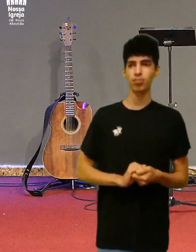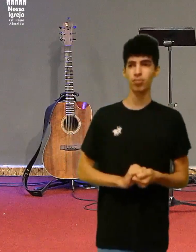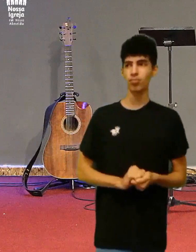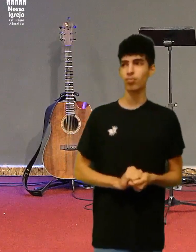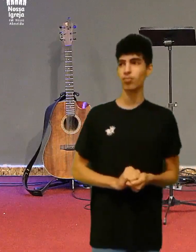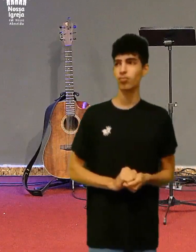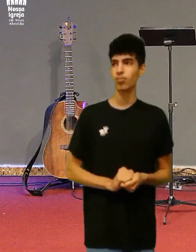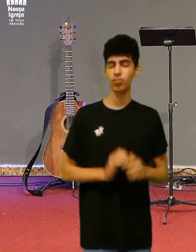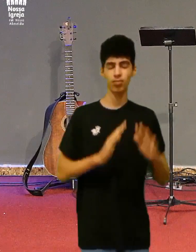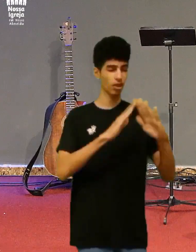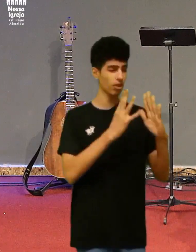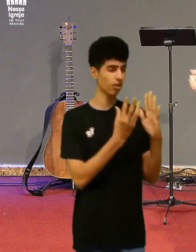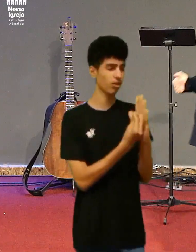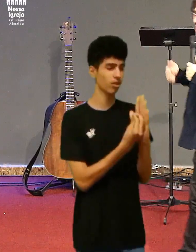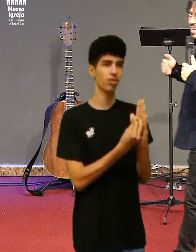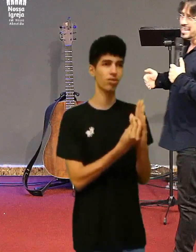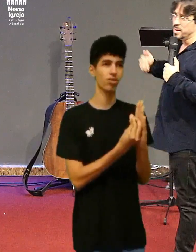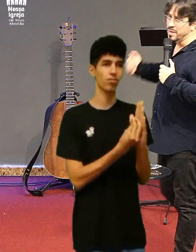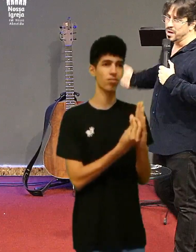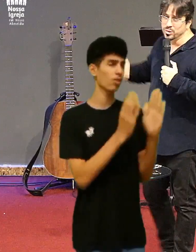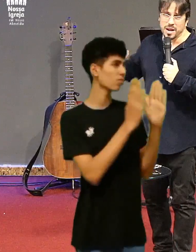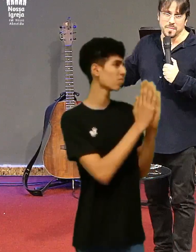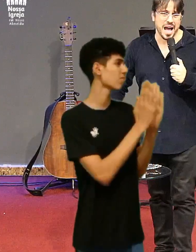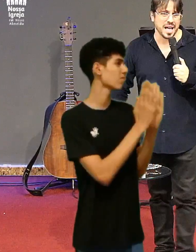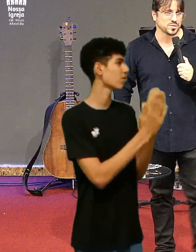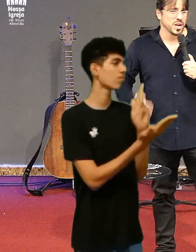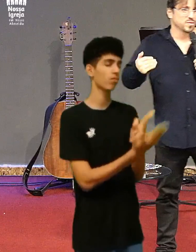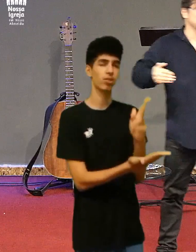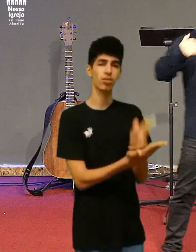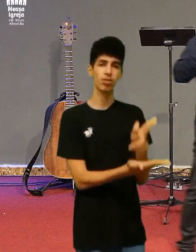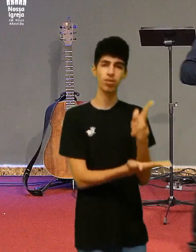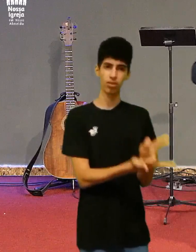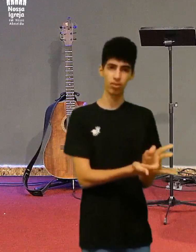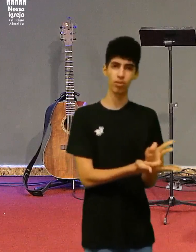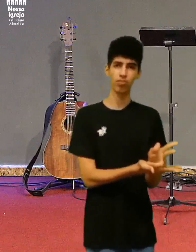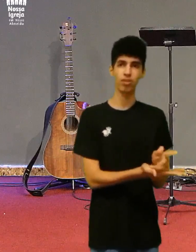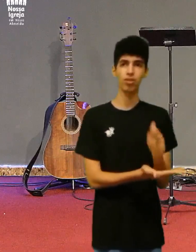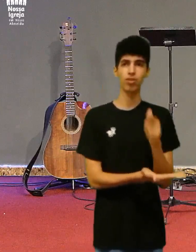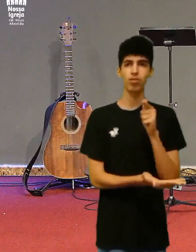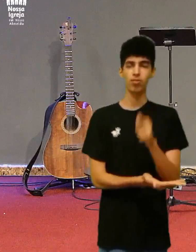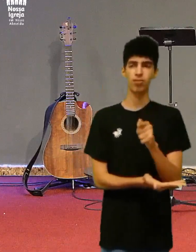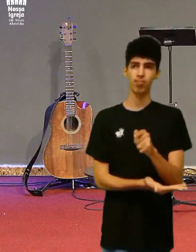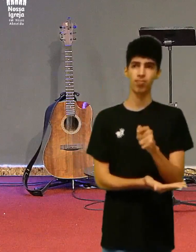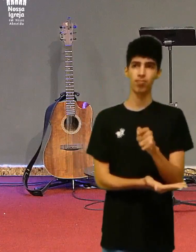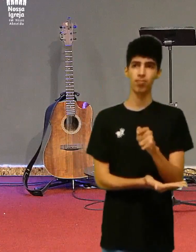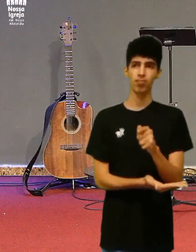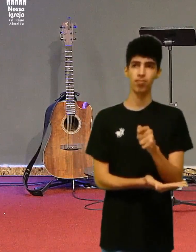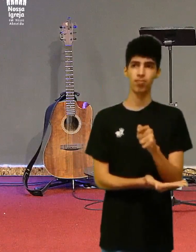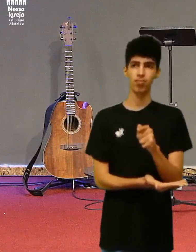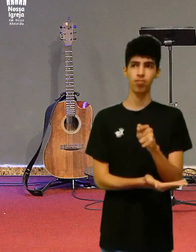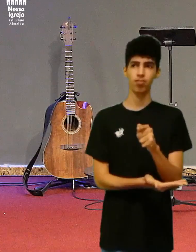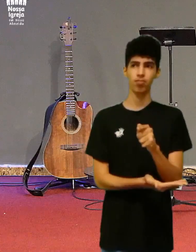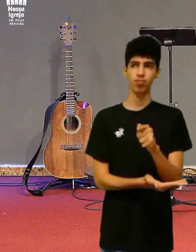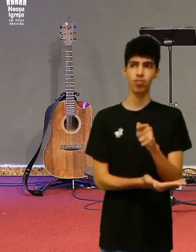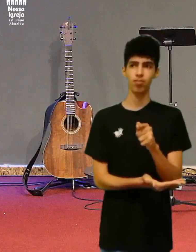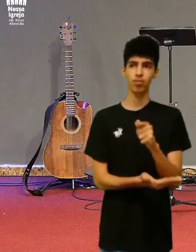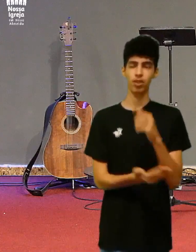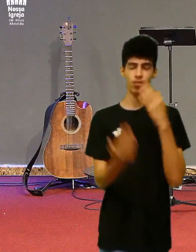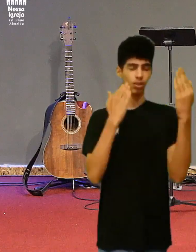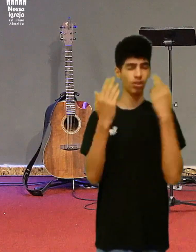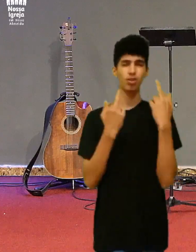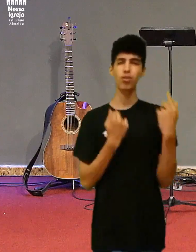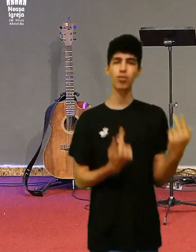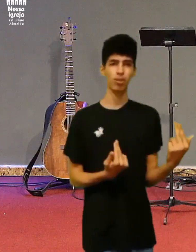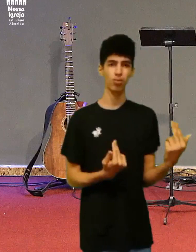Continua clamando. Você é aquele irmão no gramado. Você é aquele irmão na brita. Orando. Orando até